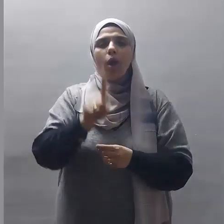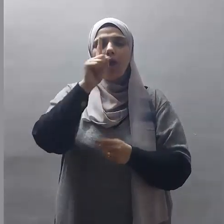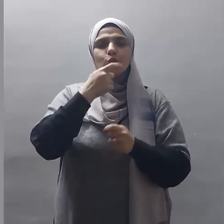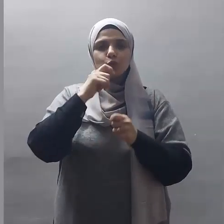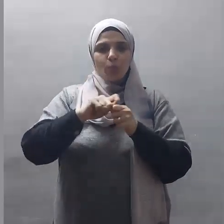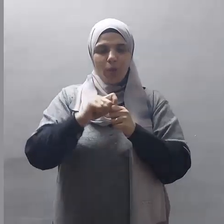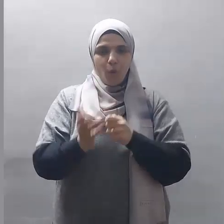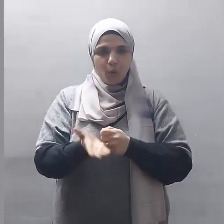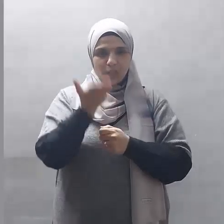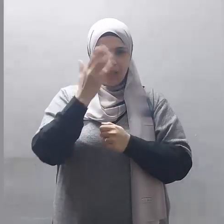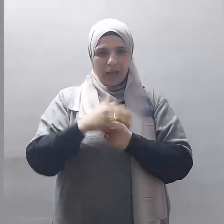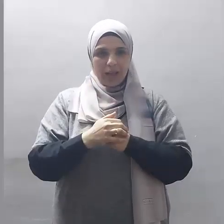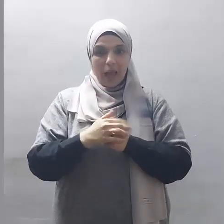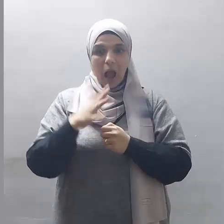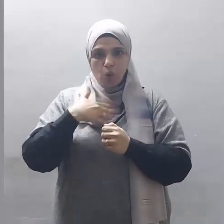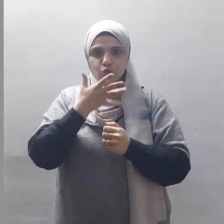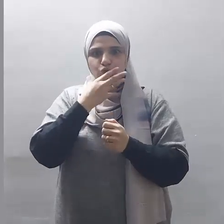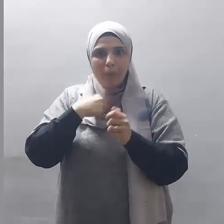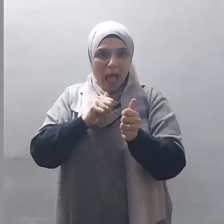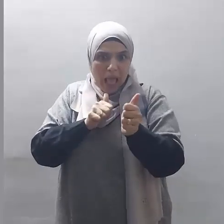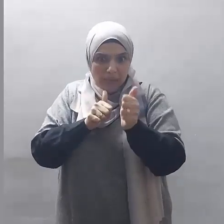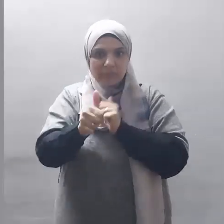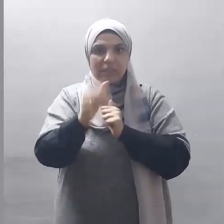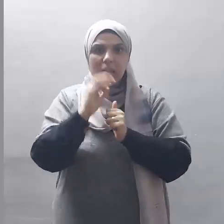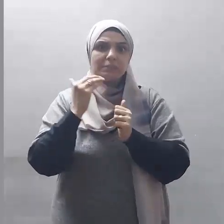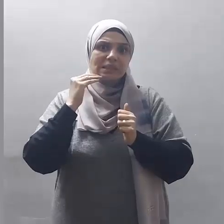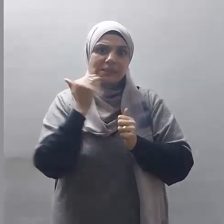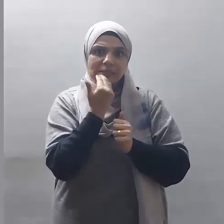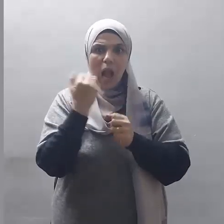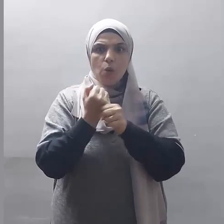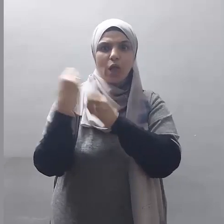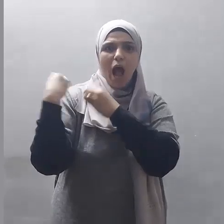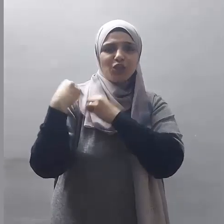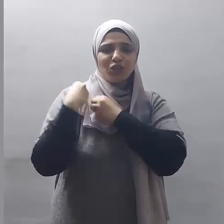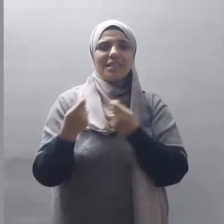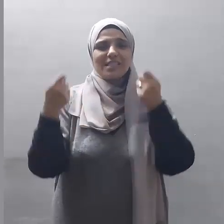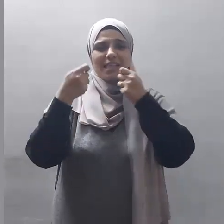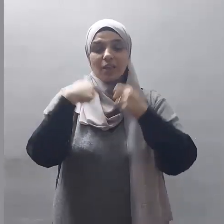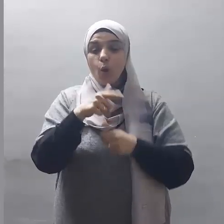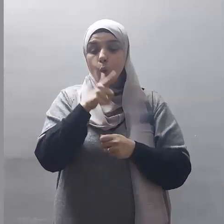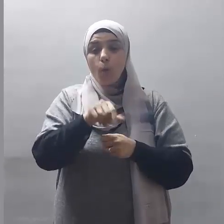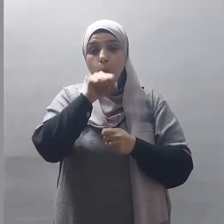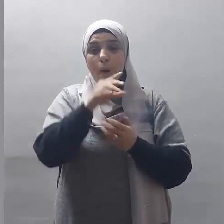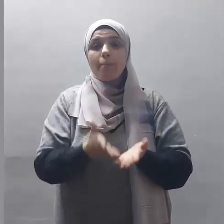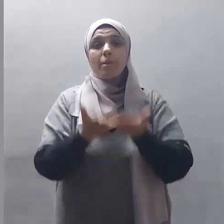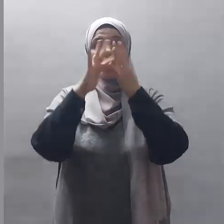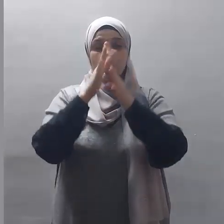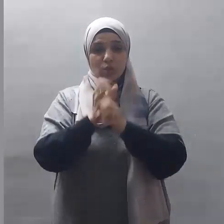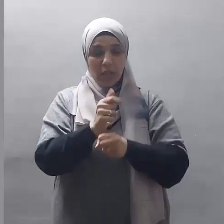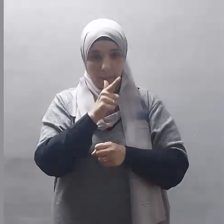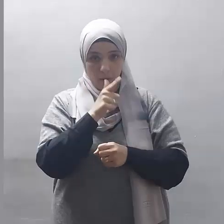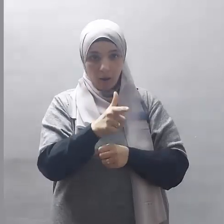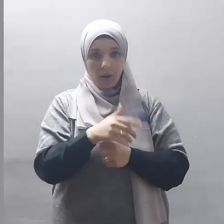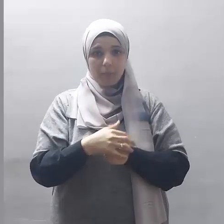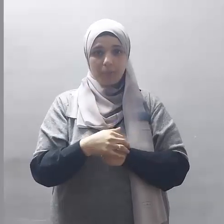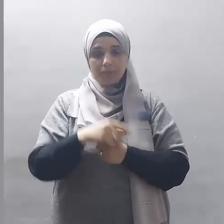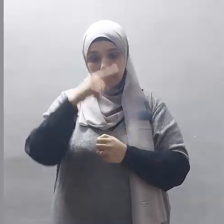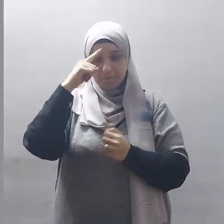سبحانه: فاستبقوا الخيرات. ويقول نبينا صلى الله عليه وسلم: إن لربكم